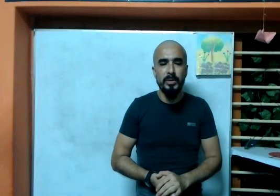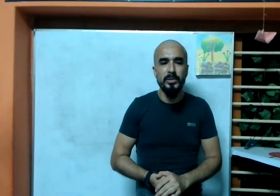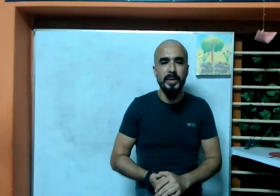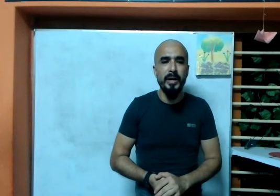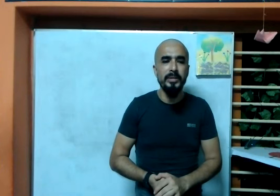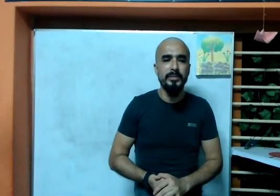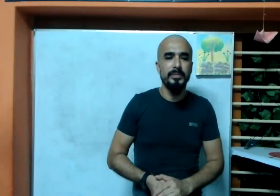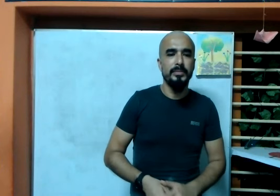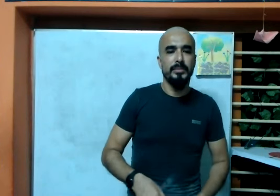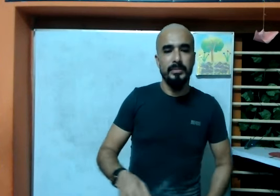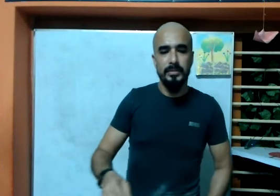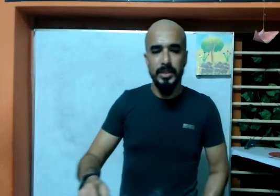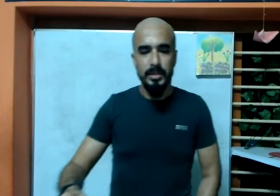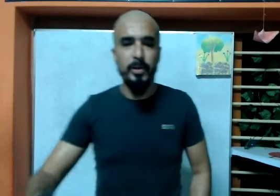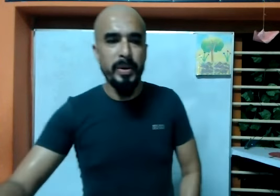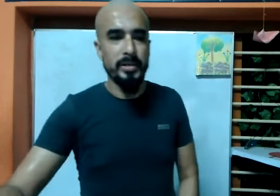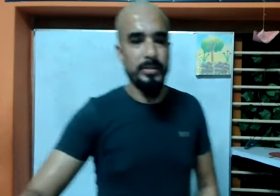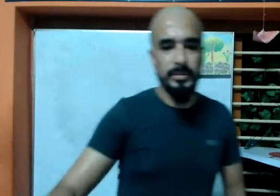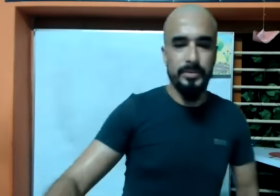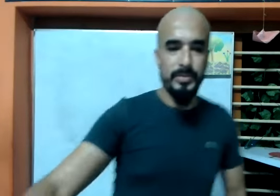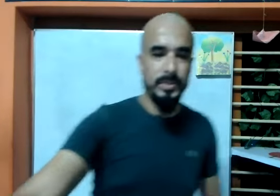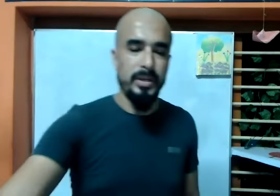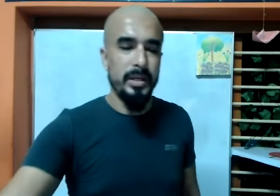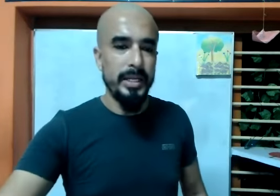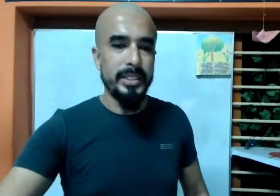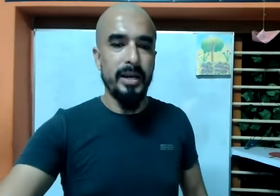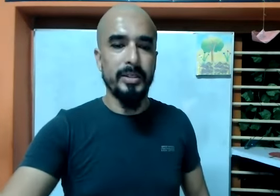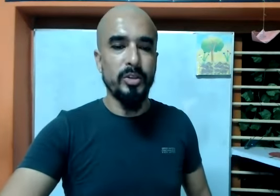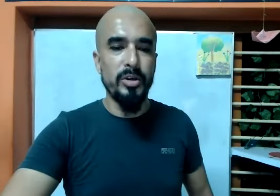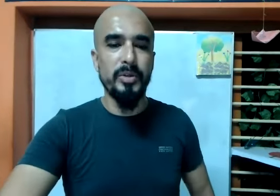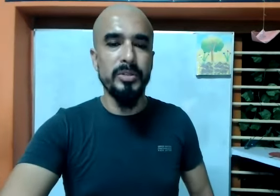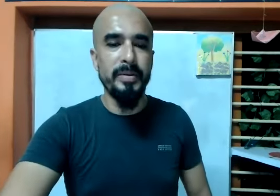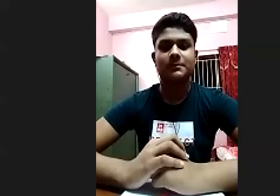সম্ভবত কিবার, রবিবার, রবিবার ইনশাআল্লাহ, ইনশাআল্লাহ। ততক্ষণ পর্যন্ত আমি বিদায়